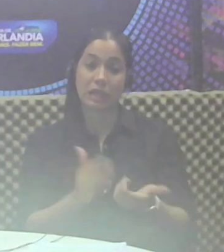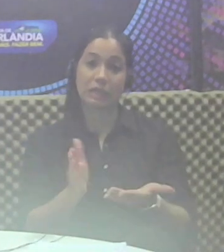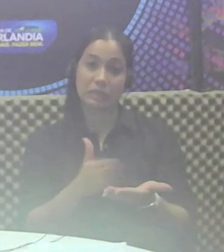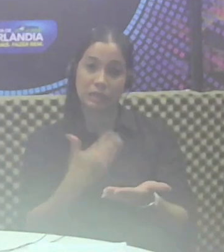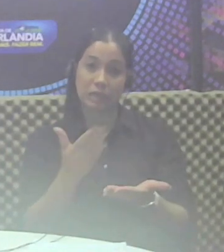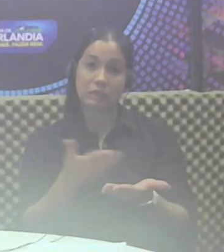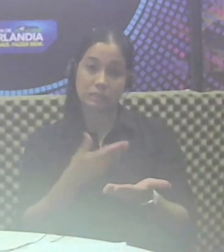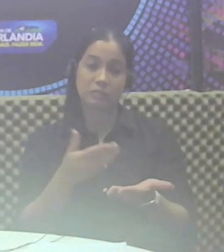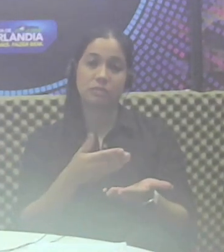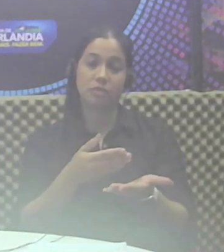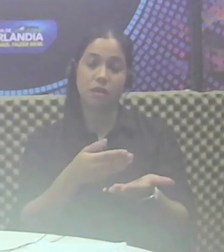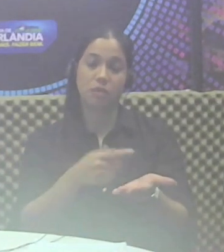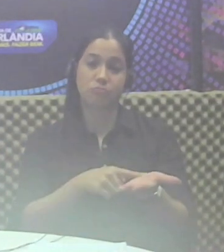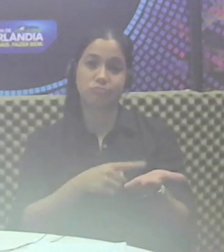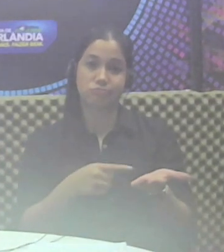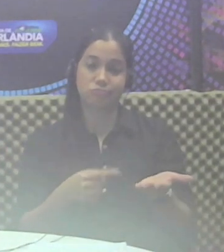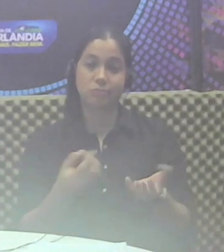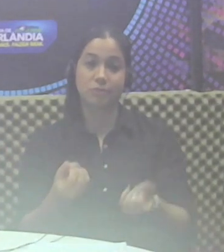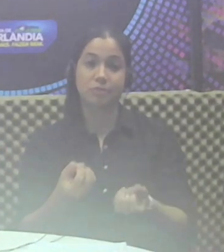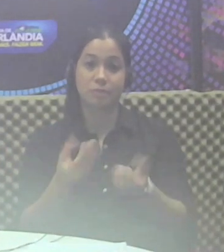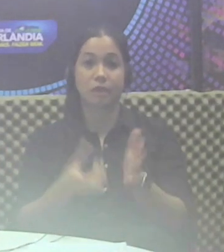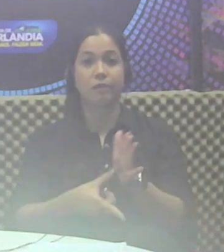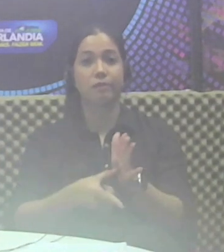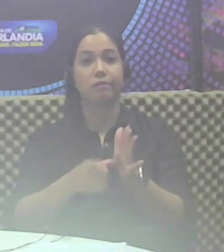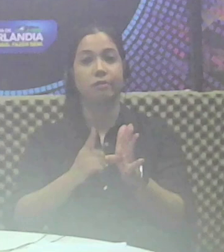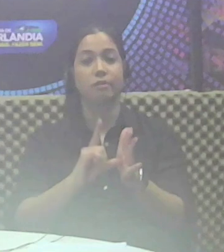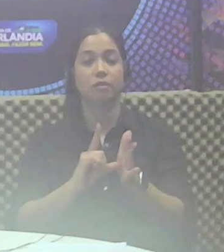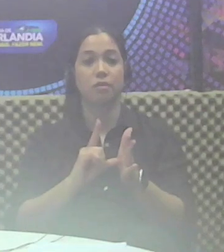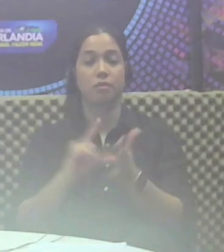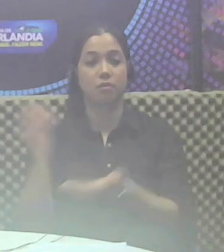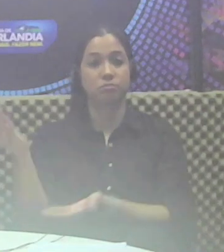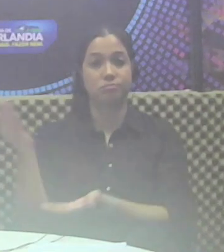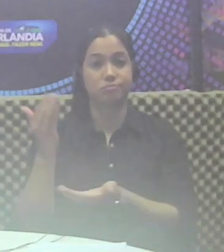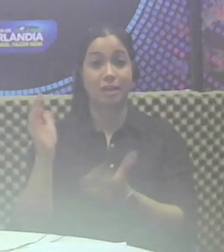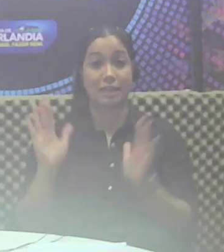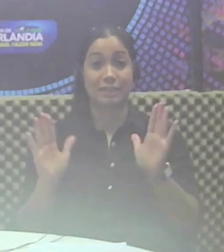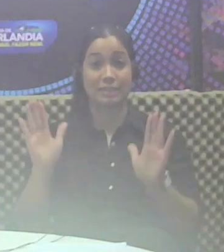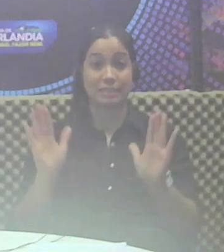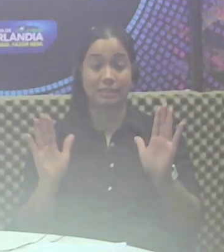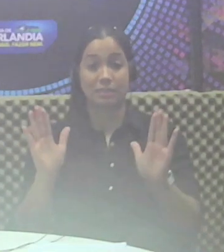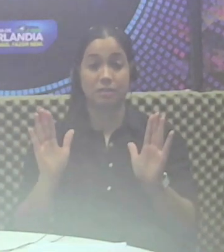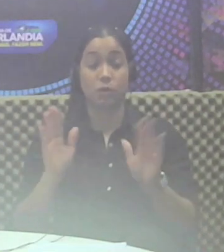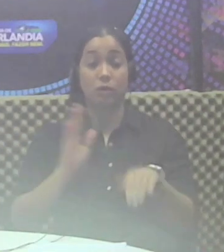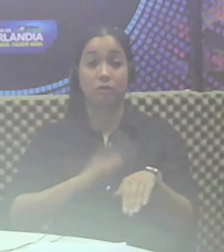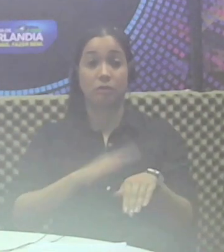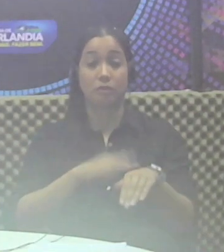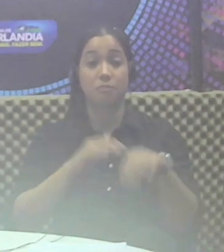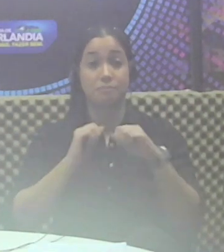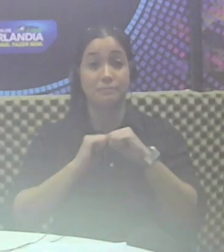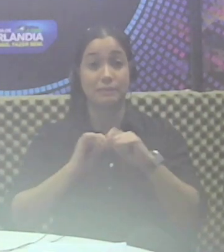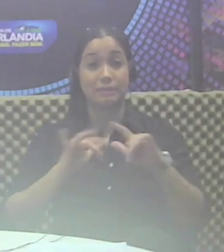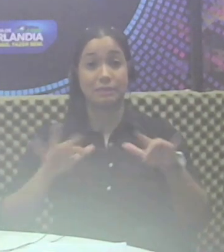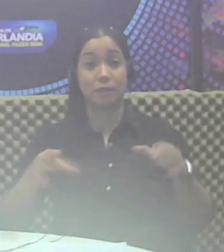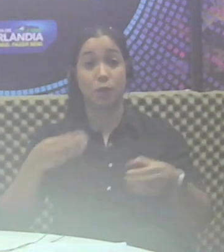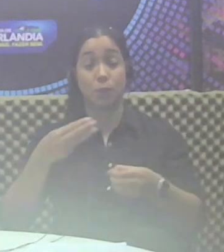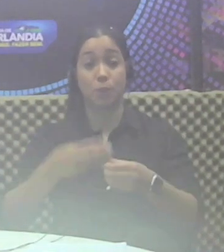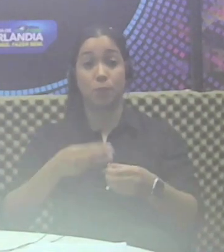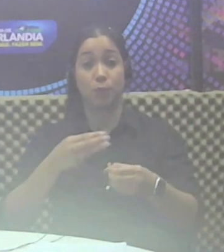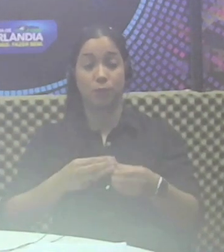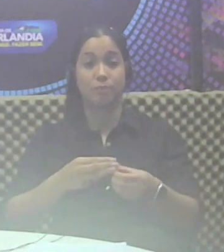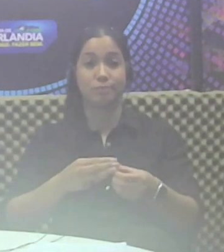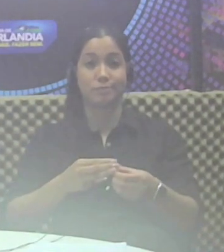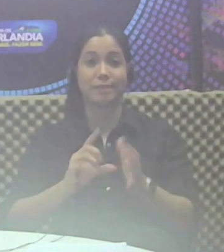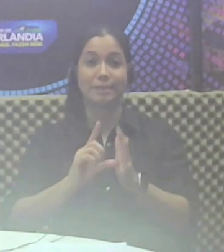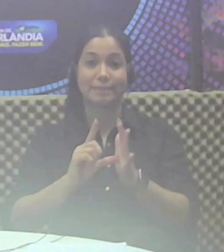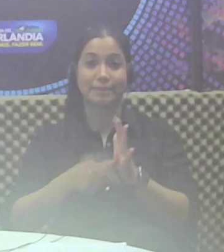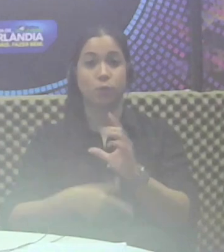tipo brochurão, entregues inicialmente pelo fornecedor licitado, o cronograma de distribuição na rede municipal de ensino sofreu